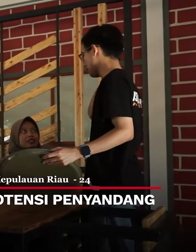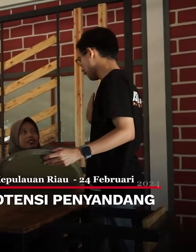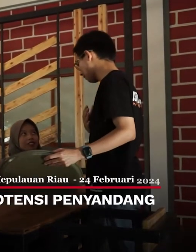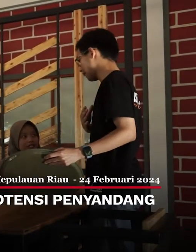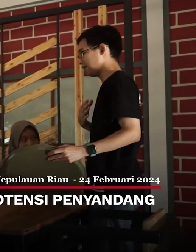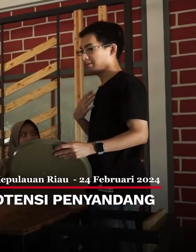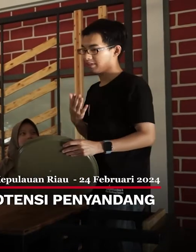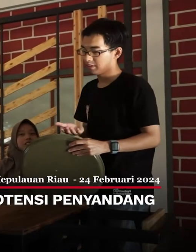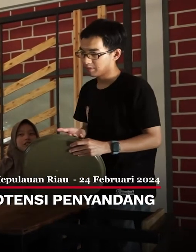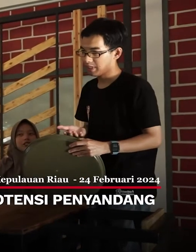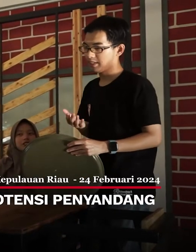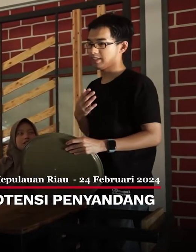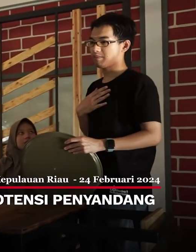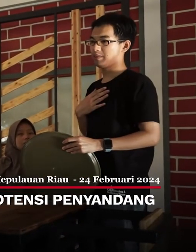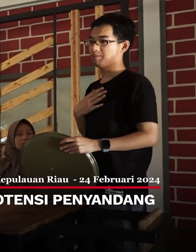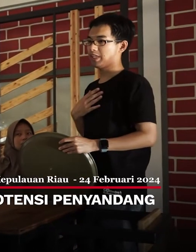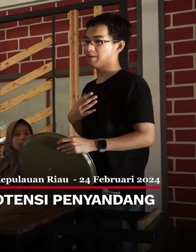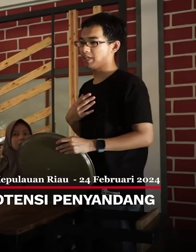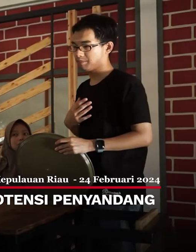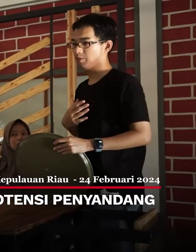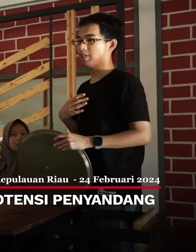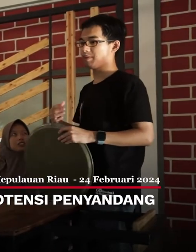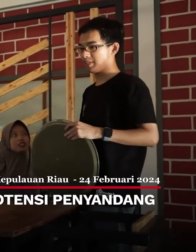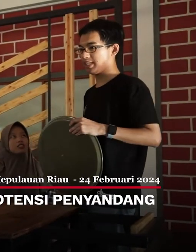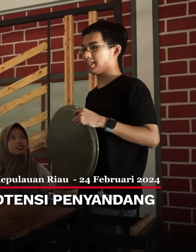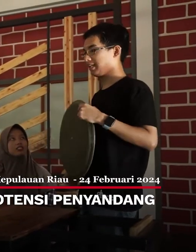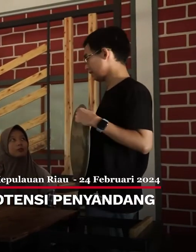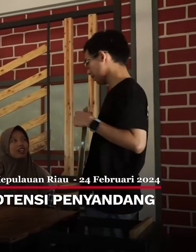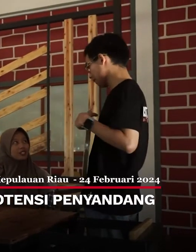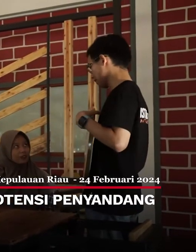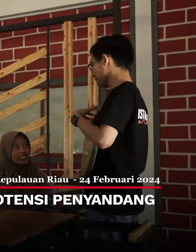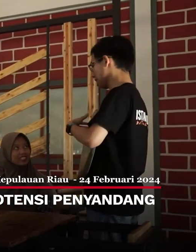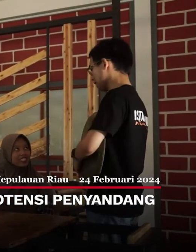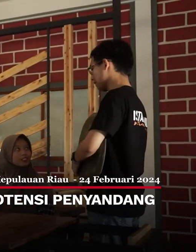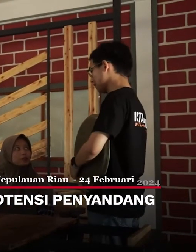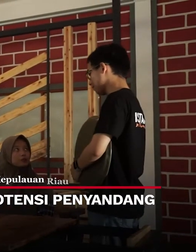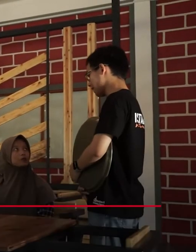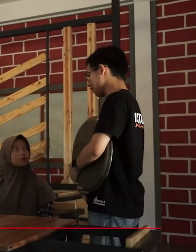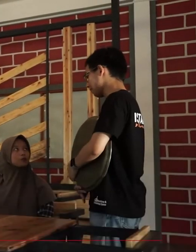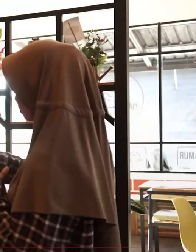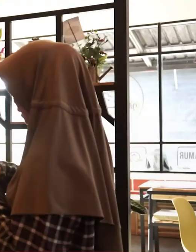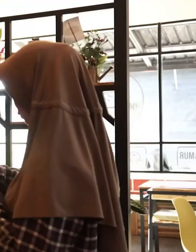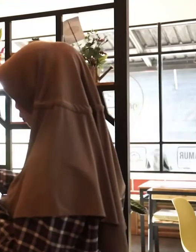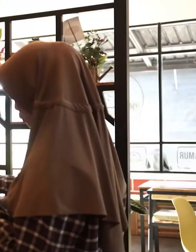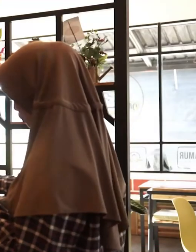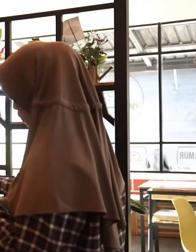Bilitas untuk melaksanakan praktik kerja lapangan, sekaligus melatih diri untuk siap terjun di dunia kerja. Di balik kepercayaan diri